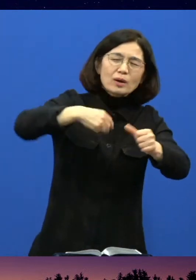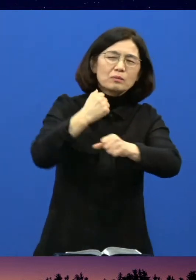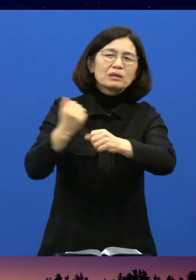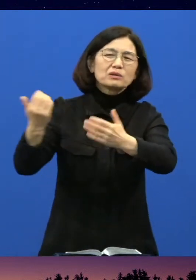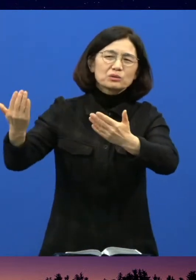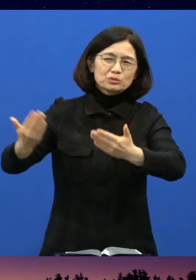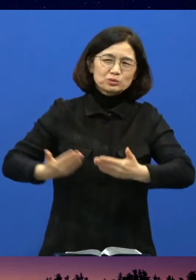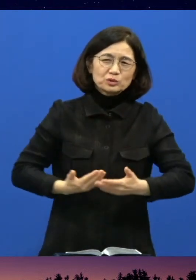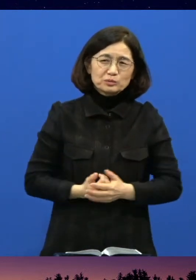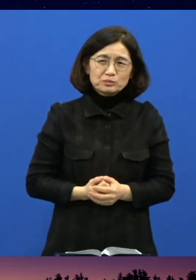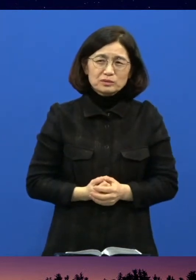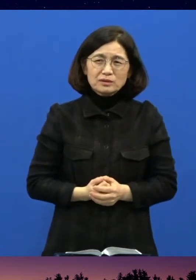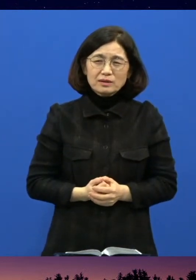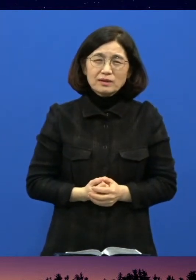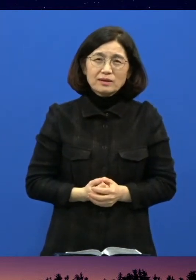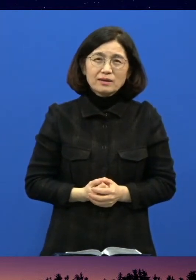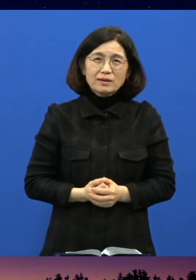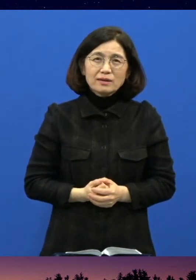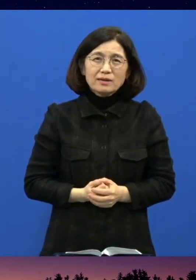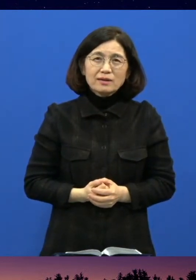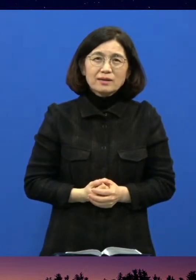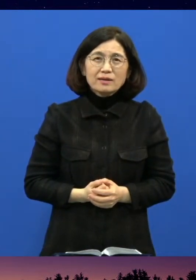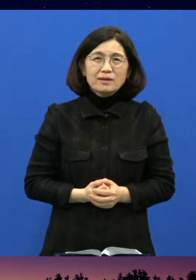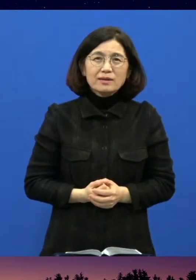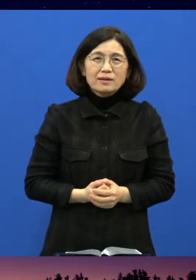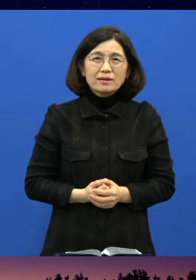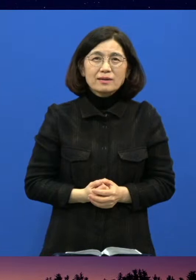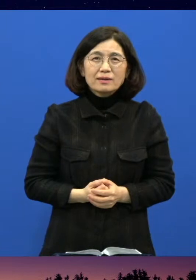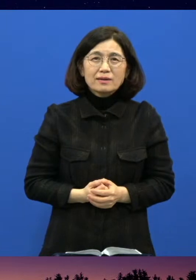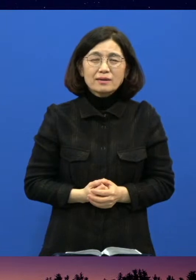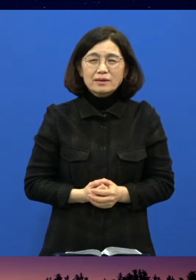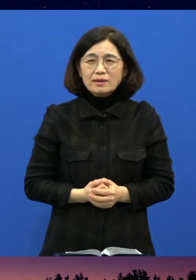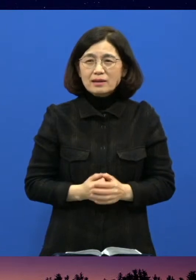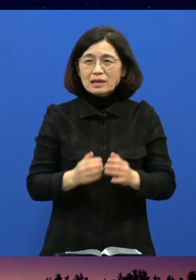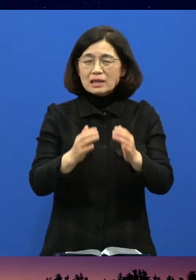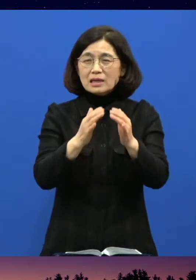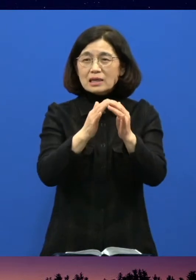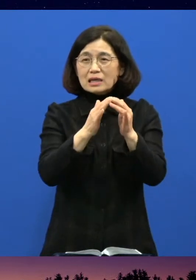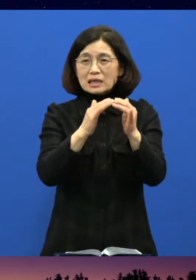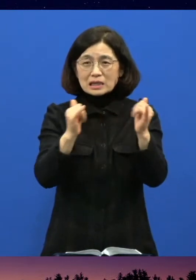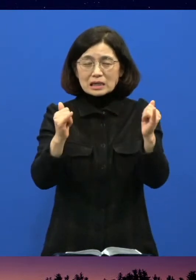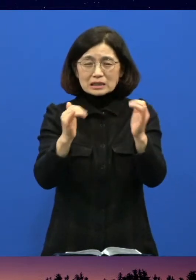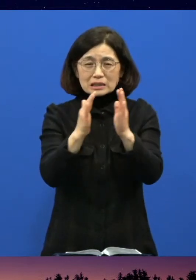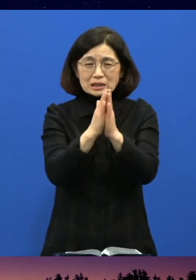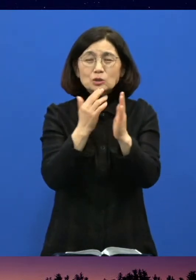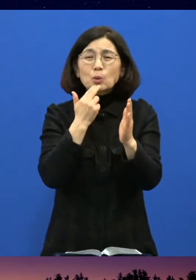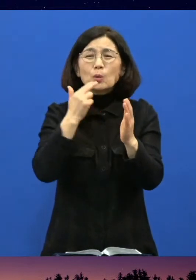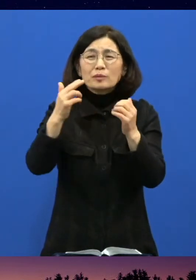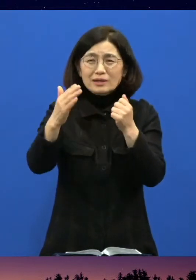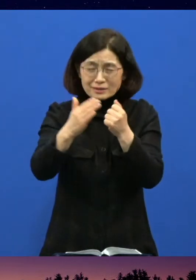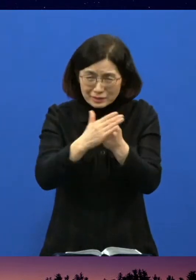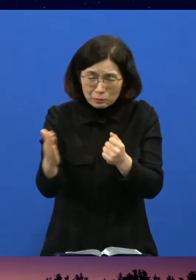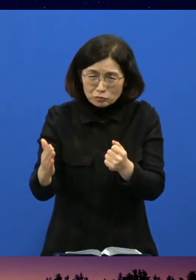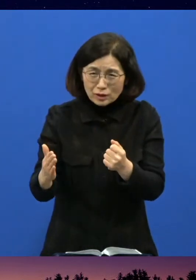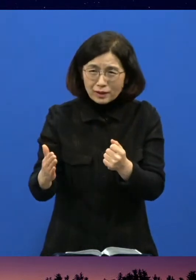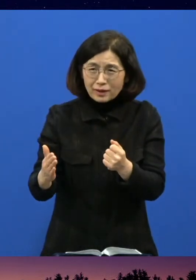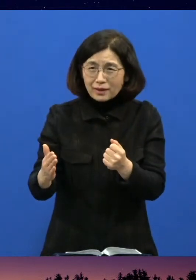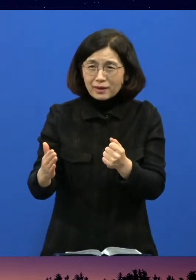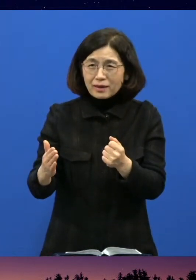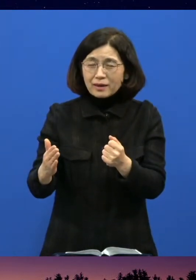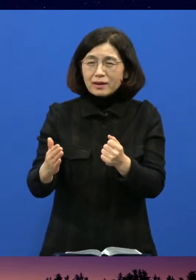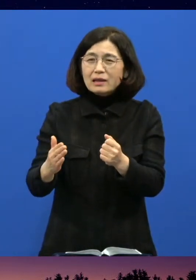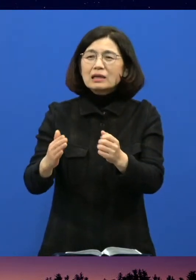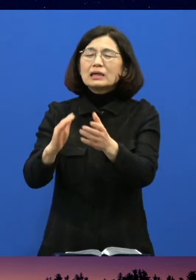하나님 편에 살 수 있는 건 그거밖에 없는 거예요. 우리 인간이 기도를 잘 안 하니까, 기도가 실제로